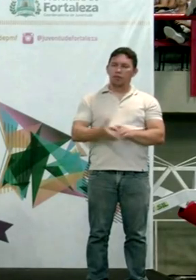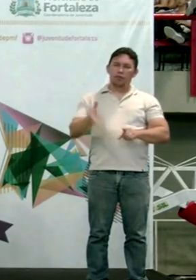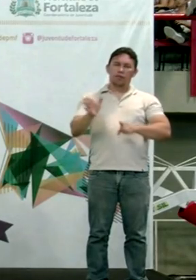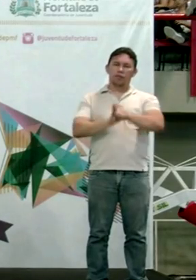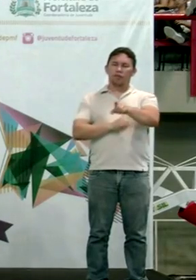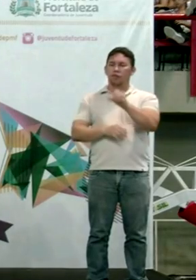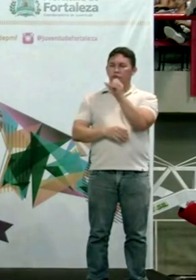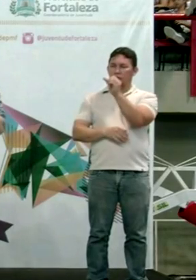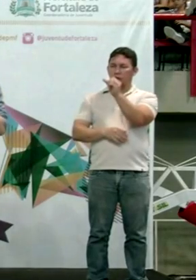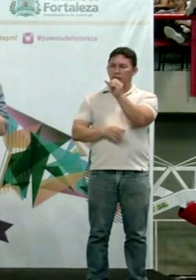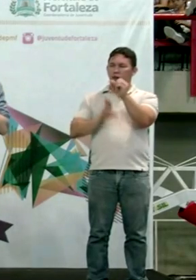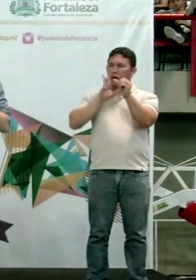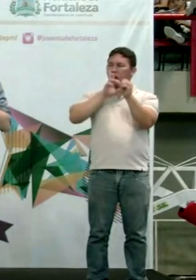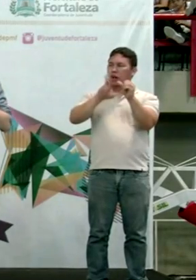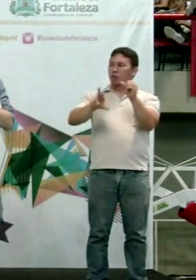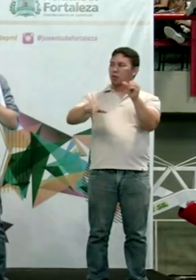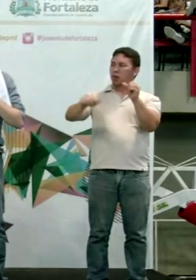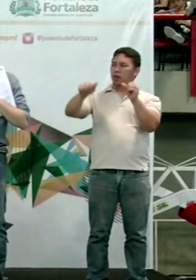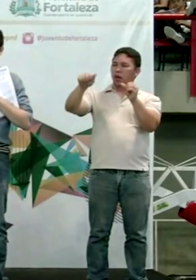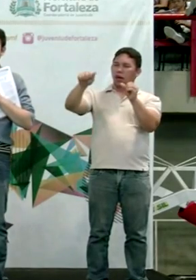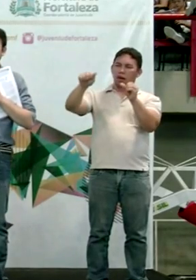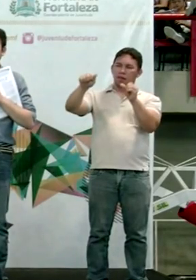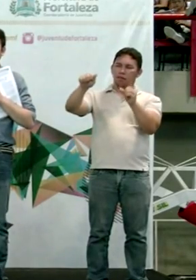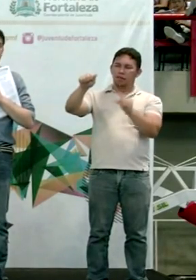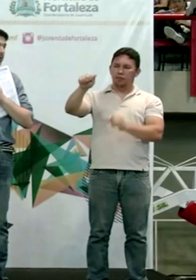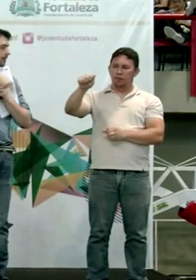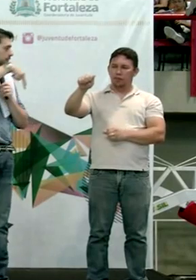Questão 6, resposta A.